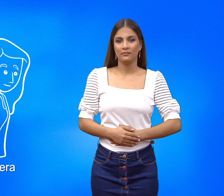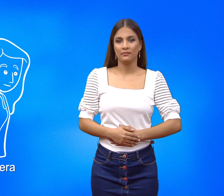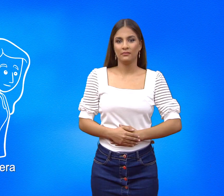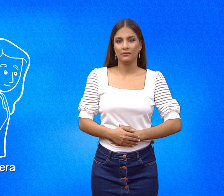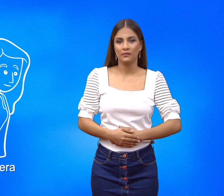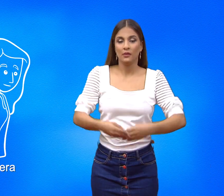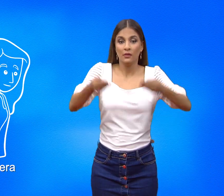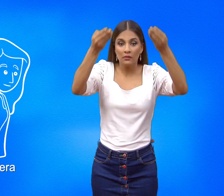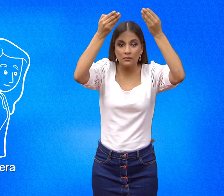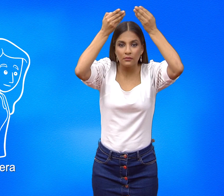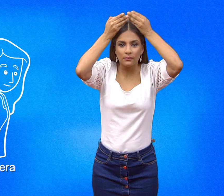enfermedad